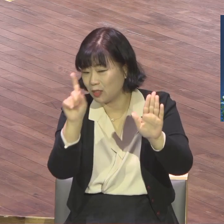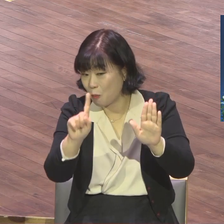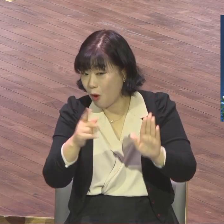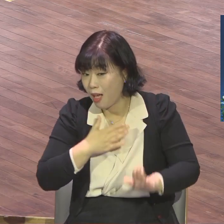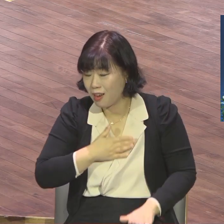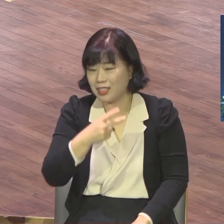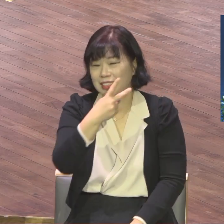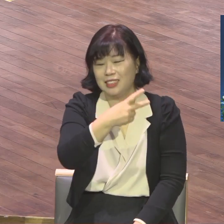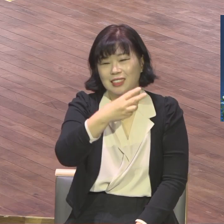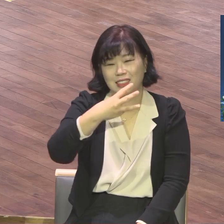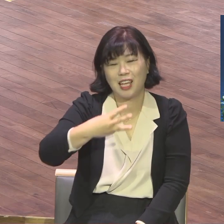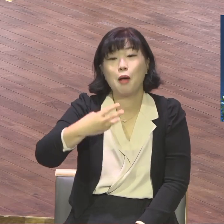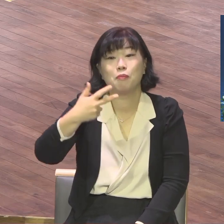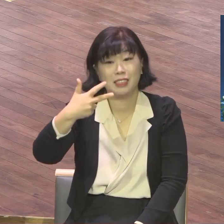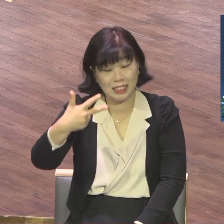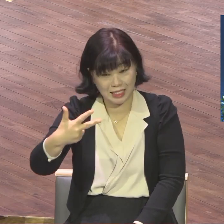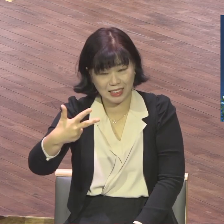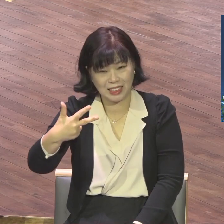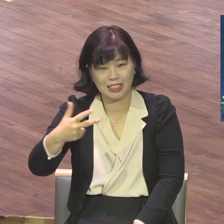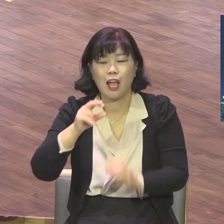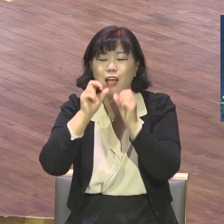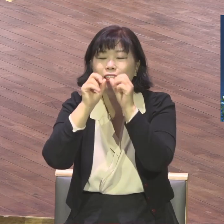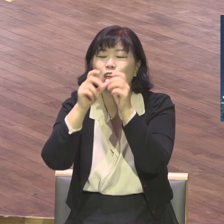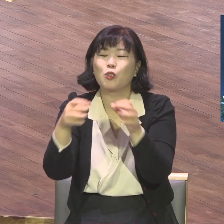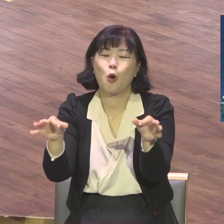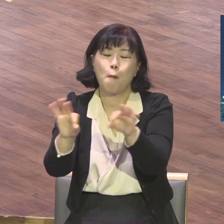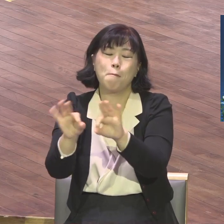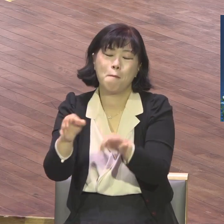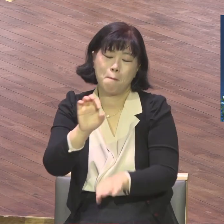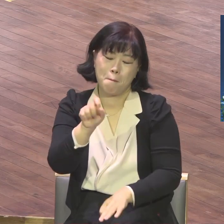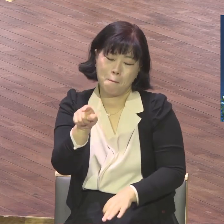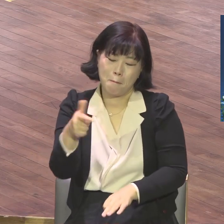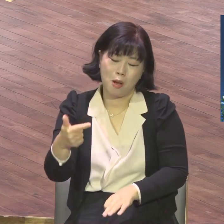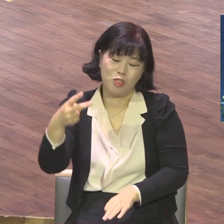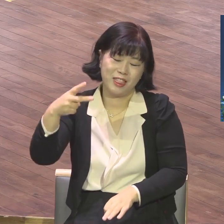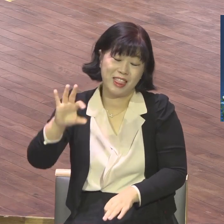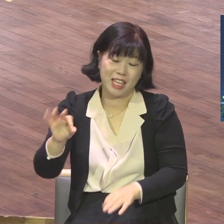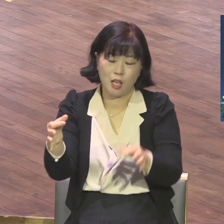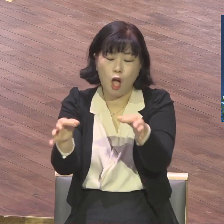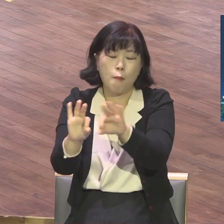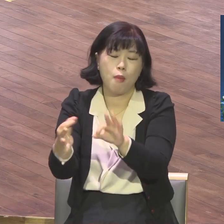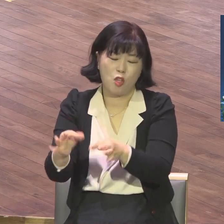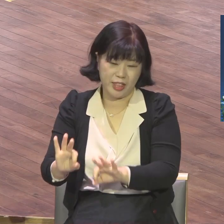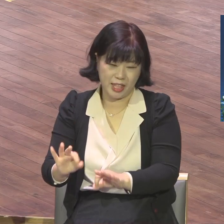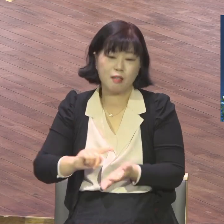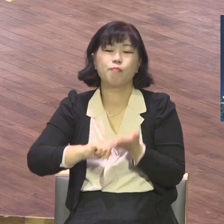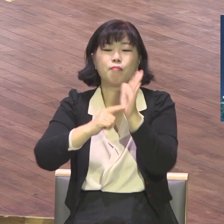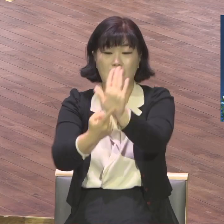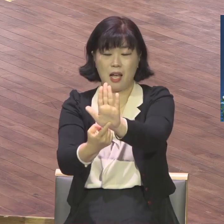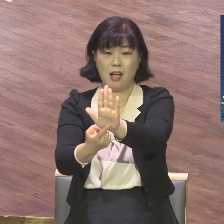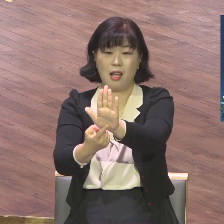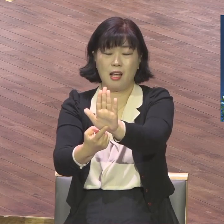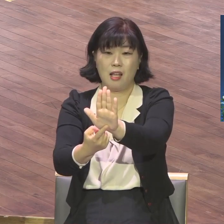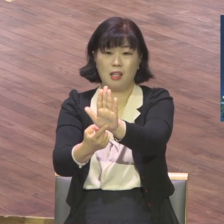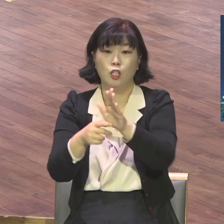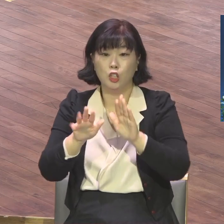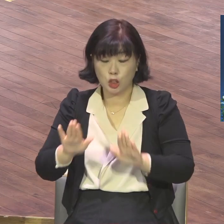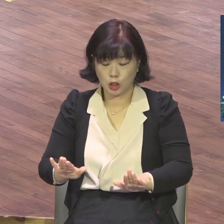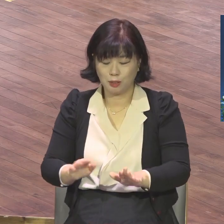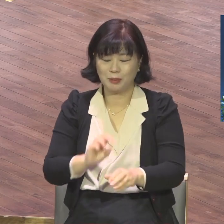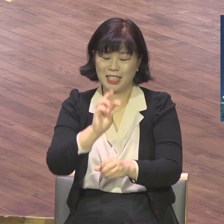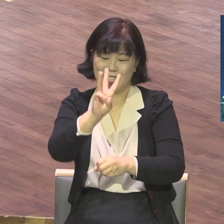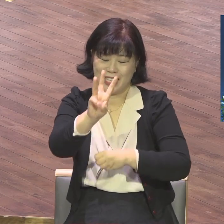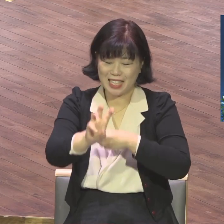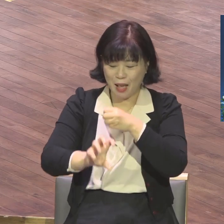펀딩을 제안했습니다. 선교위원회에서 작년에 본당 헌당의 원년으로 완전히 교회가 35년 만에 이제 교회를 완전히